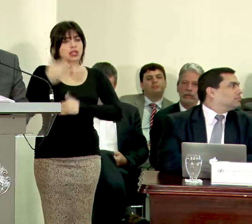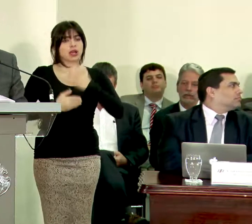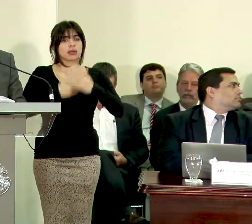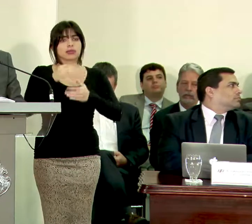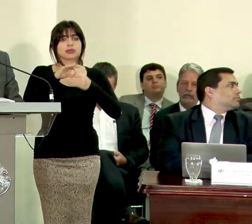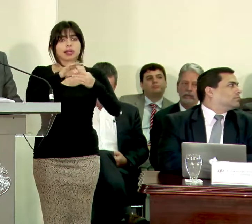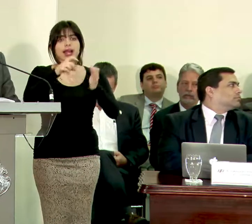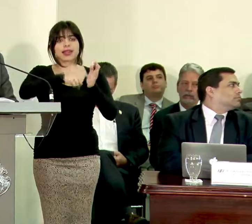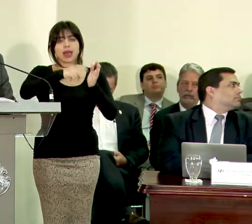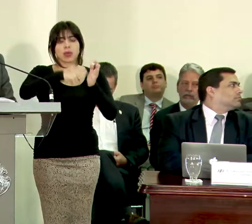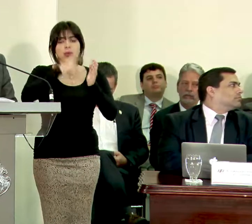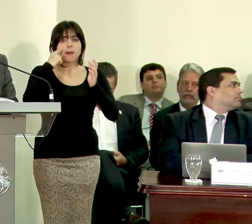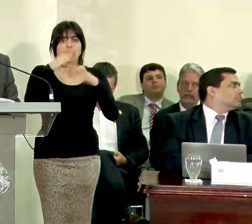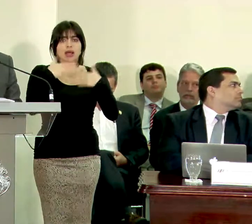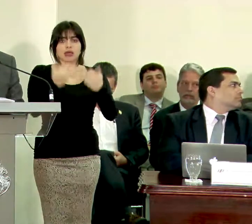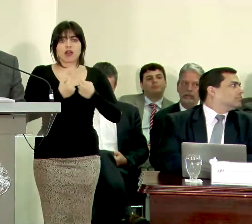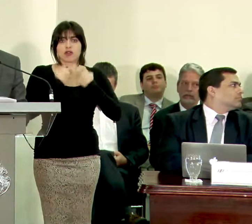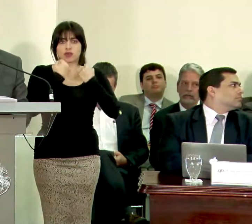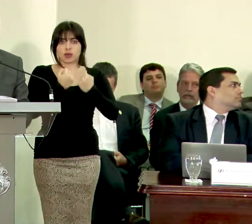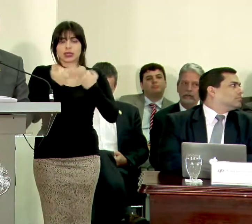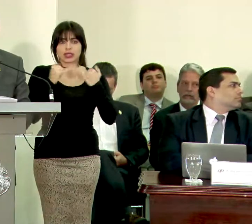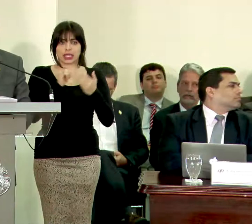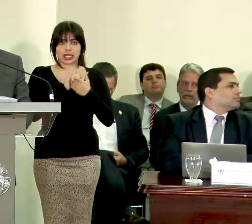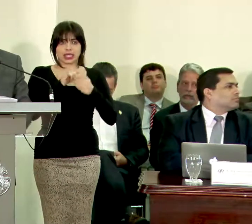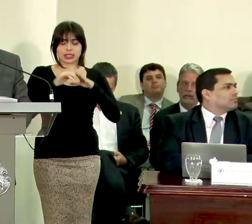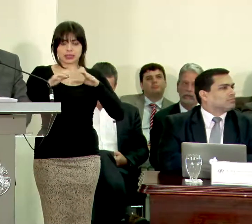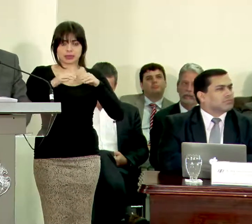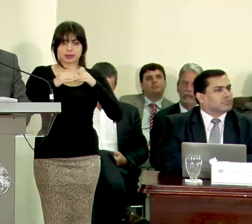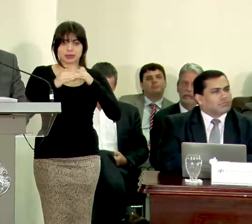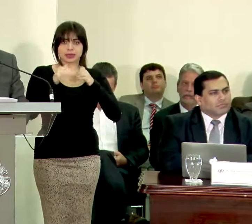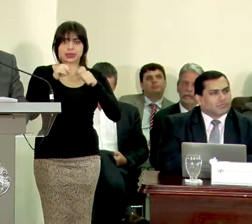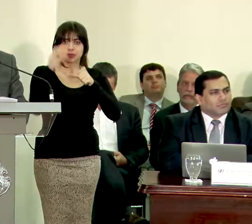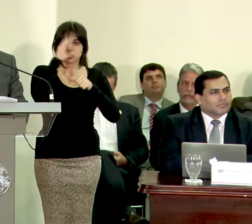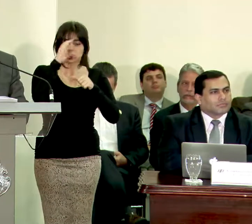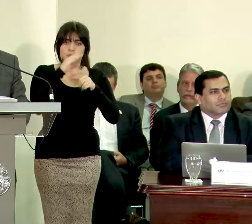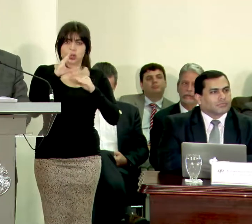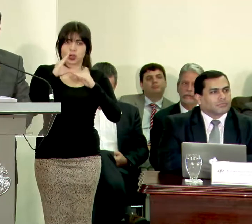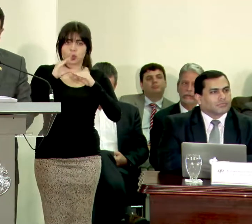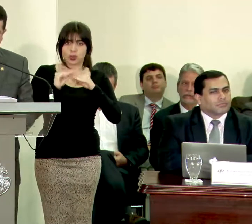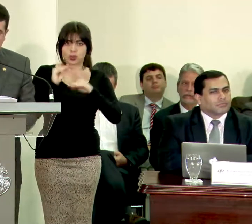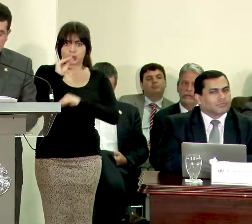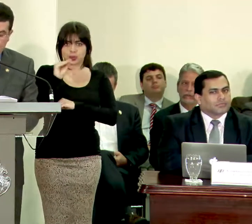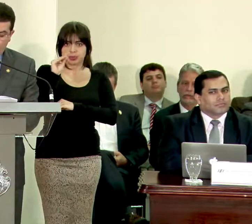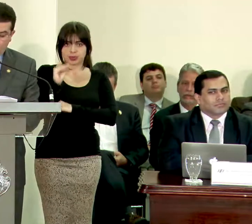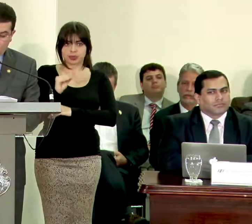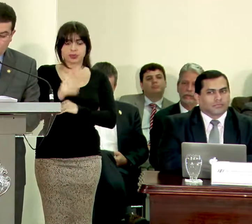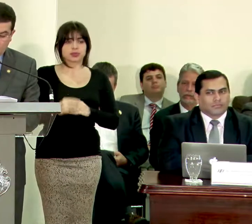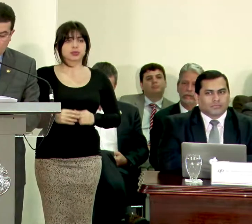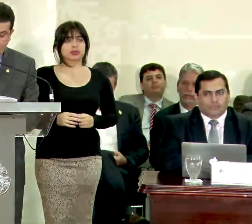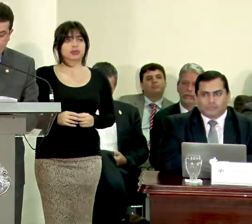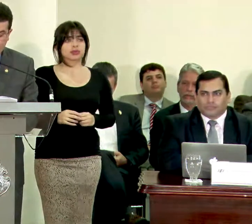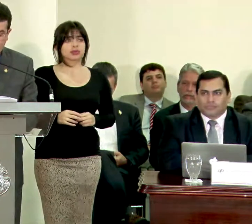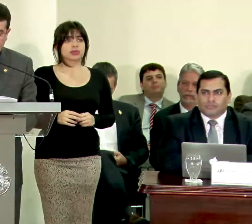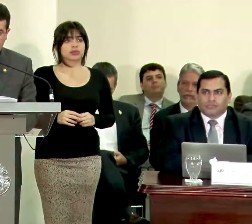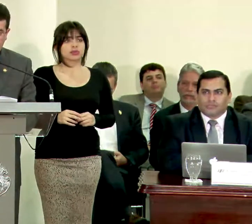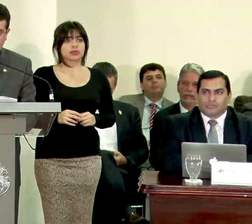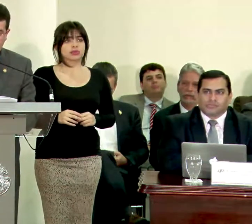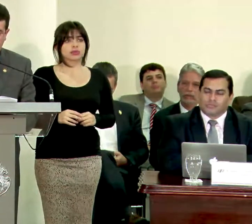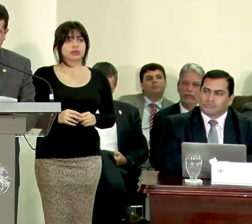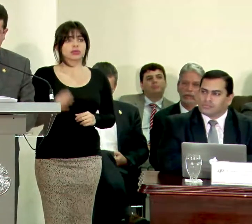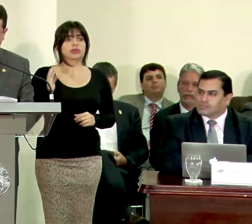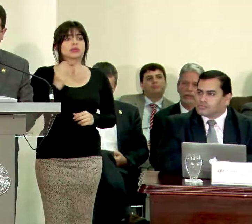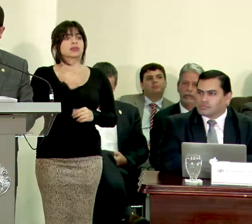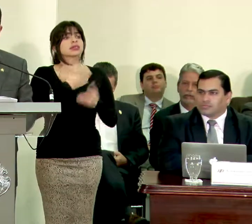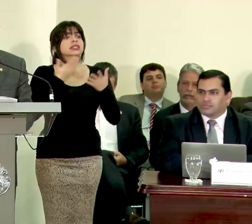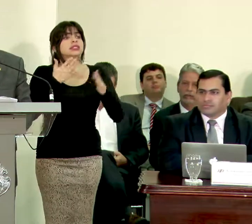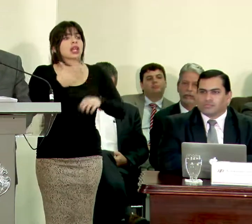de la deuda para reforzar esta tendencia a la baja de las tasas. Hemos